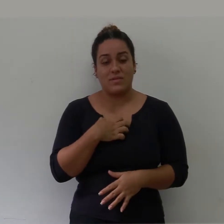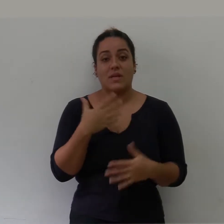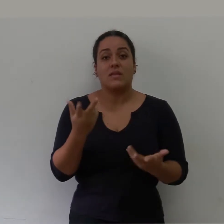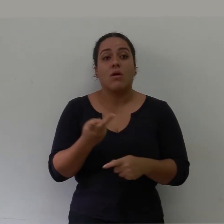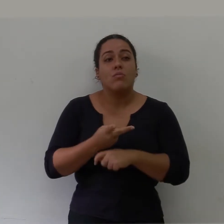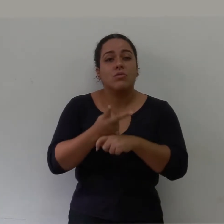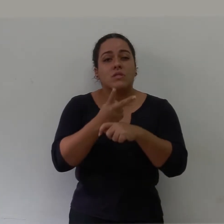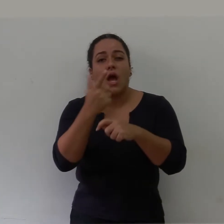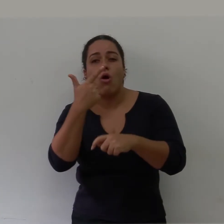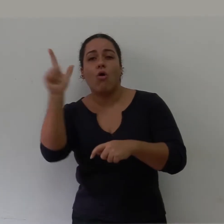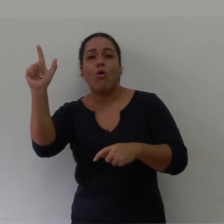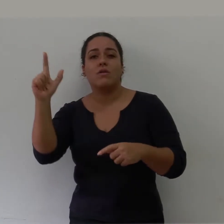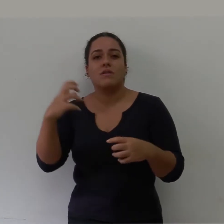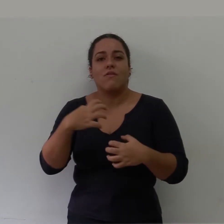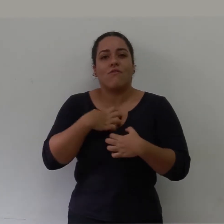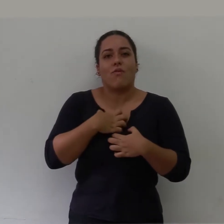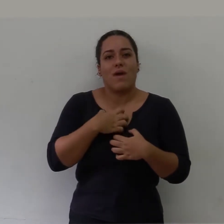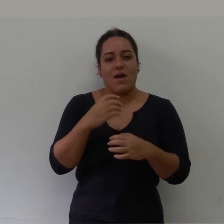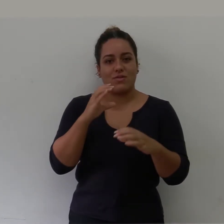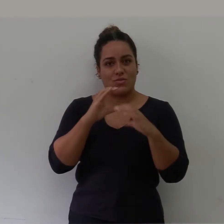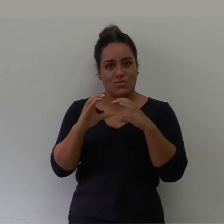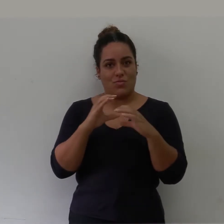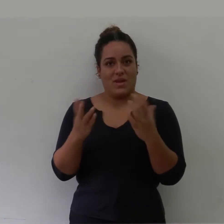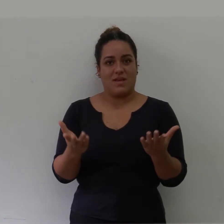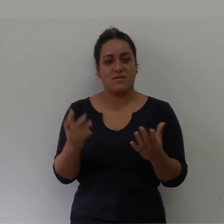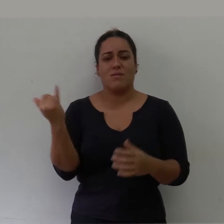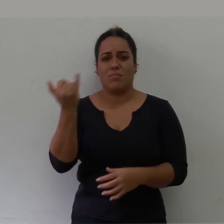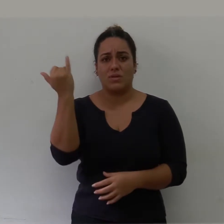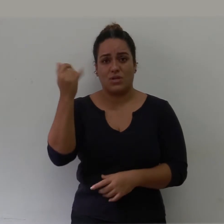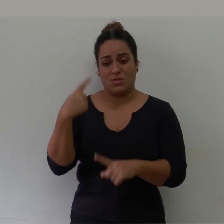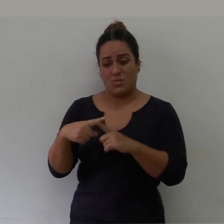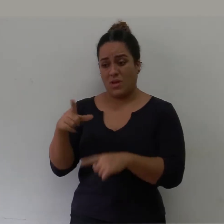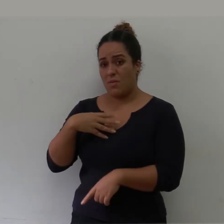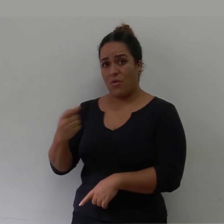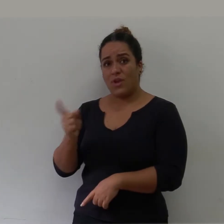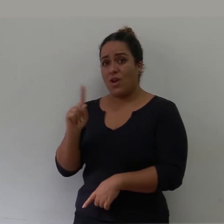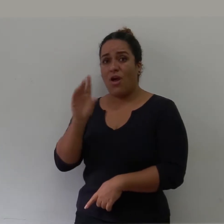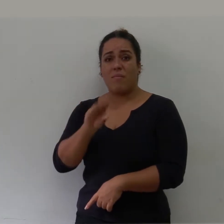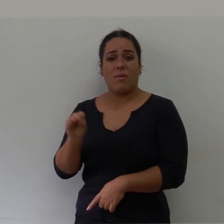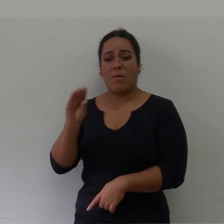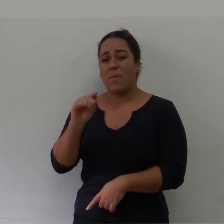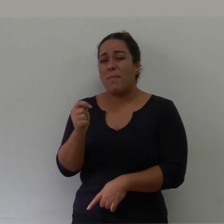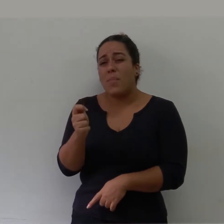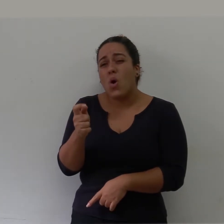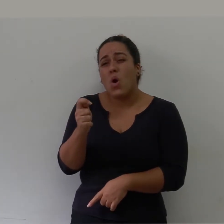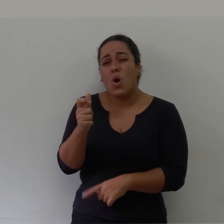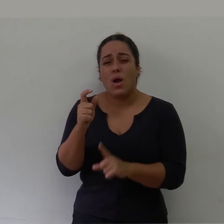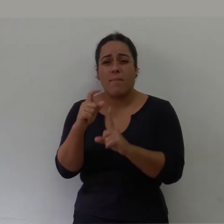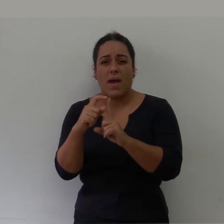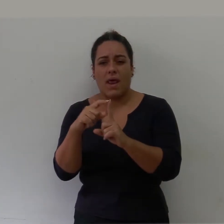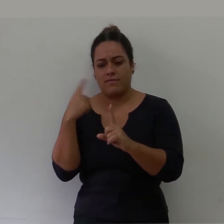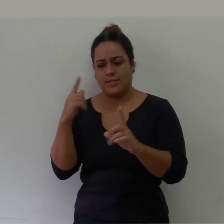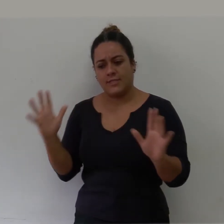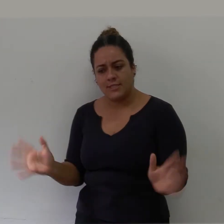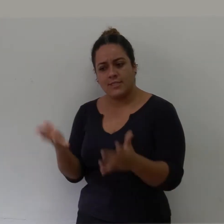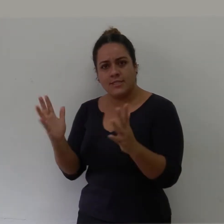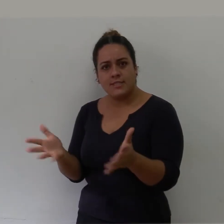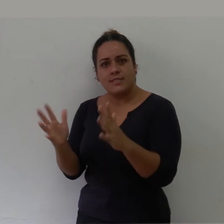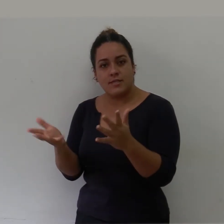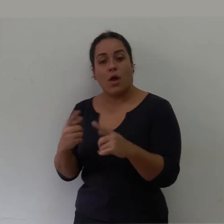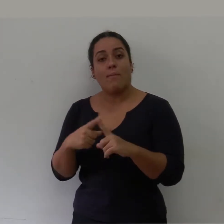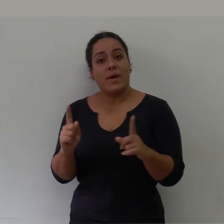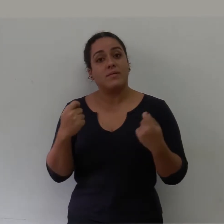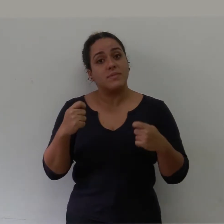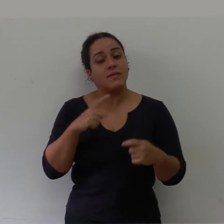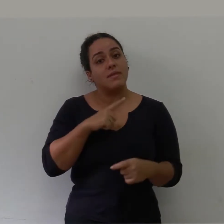buscar formas alternativas, já que ele não oralizou, né? Ele tem até ele fala algumas palavras, a gente sempre estimula isso também. Mas a